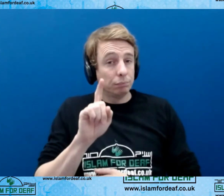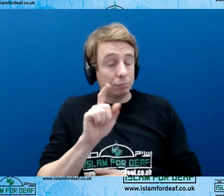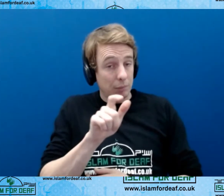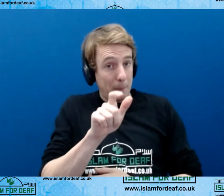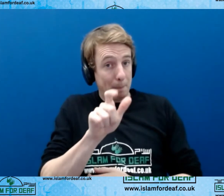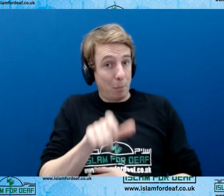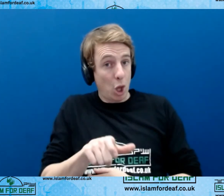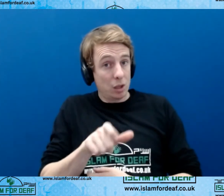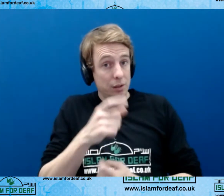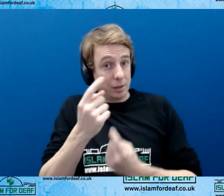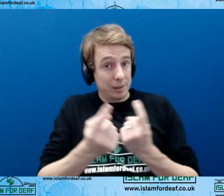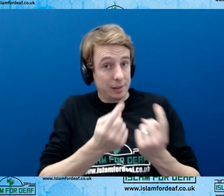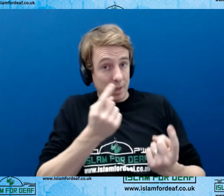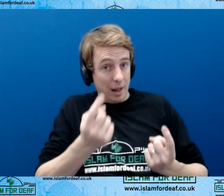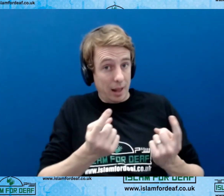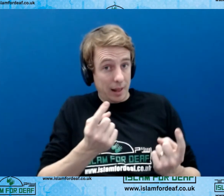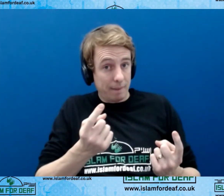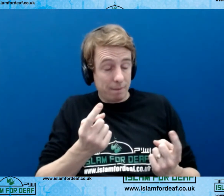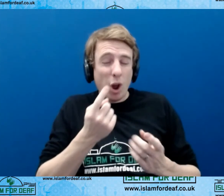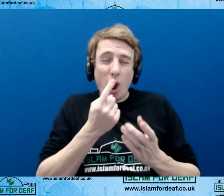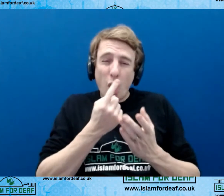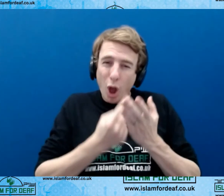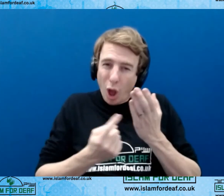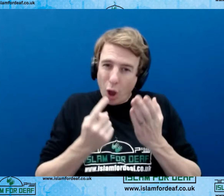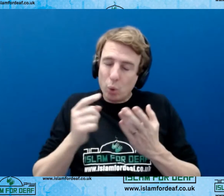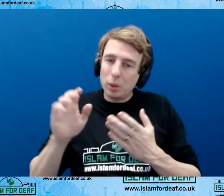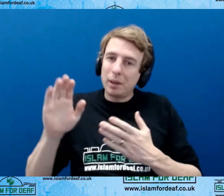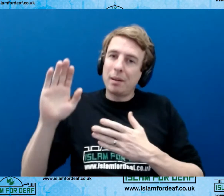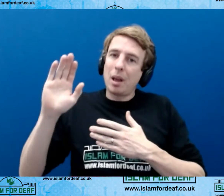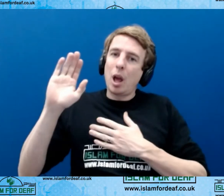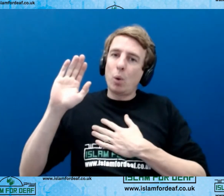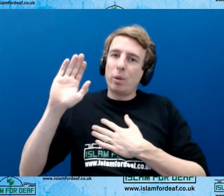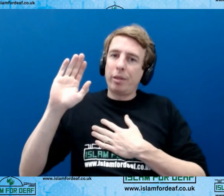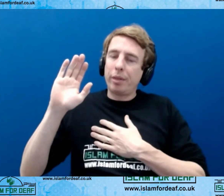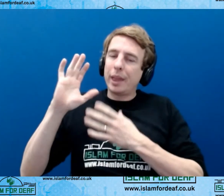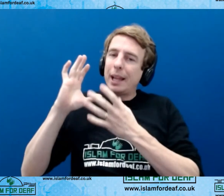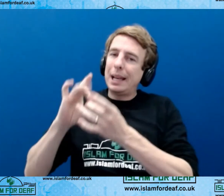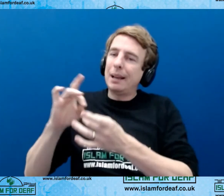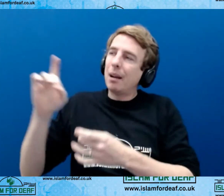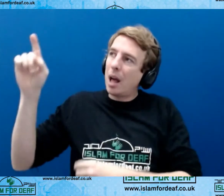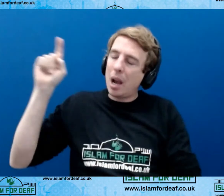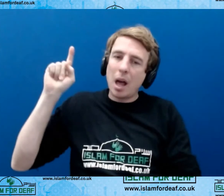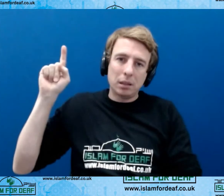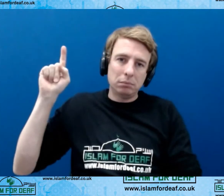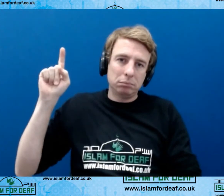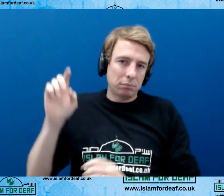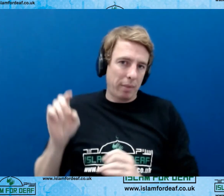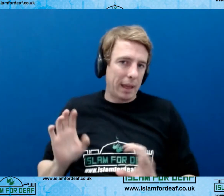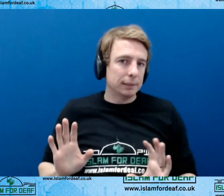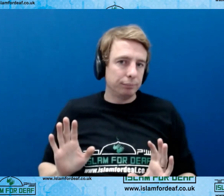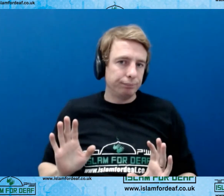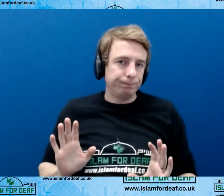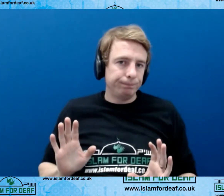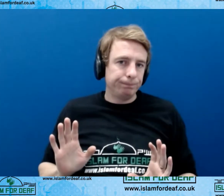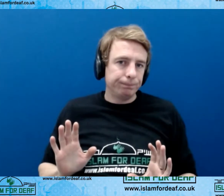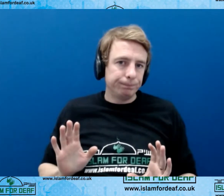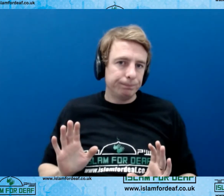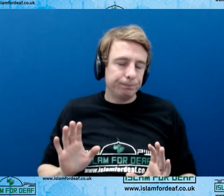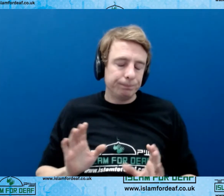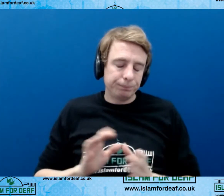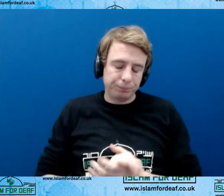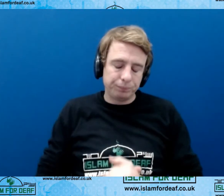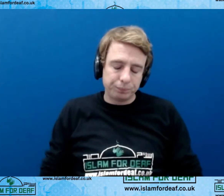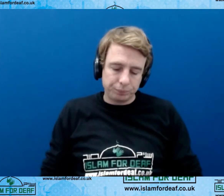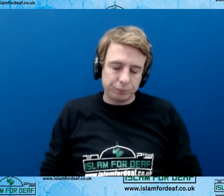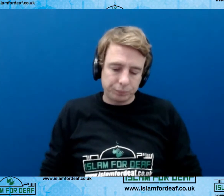an oath by the right of Allah, the Most High, alone, and none other than He. والعصر هو يعني